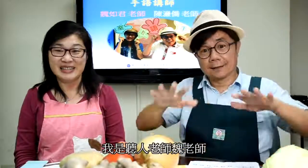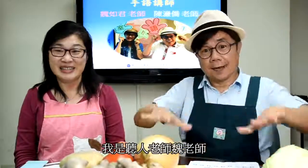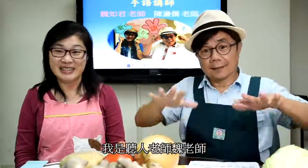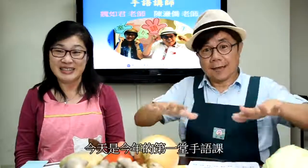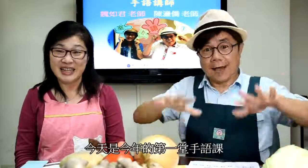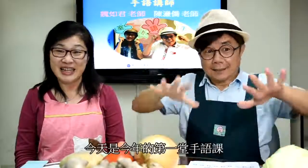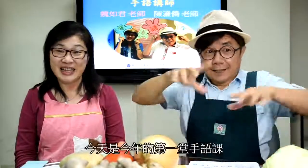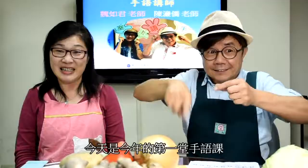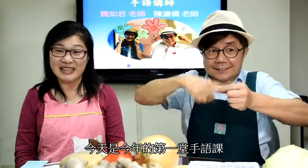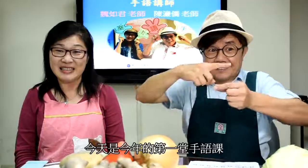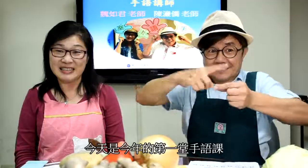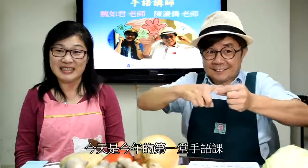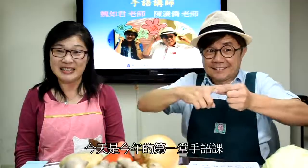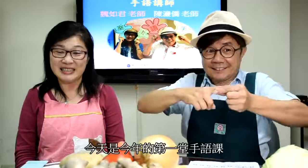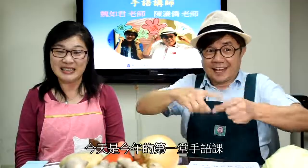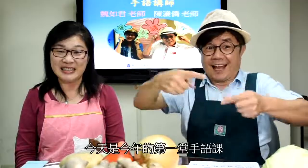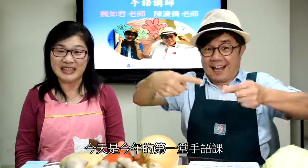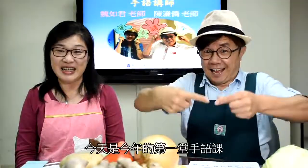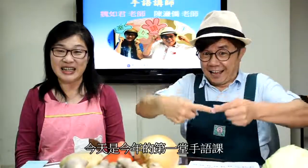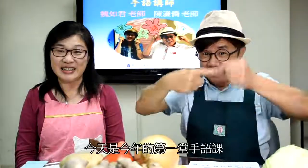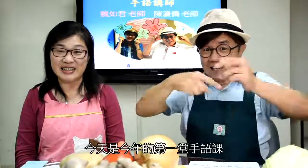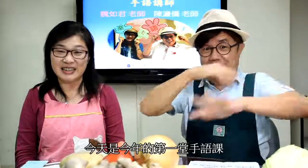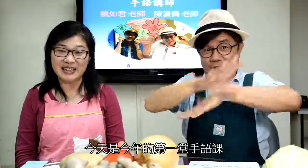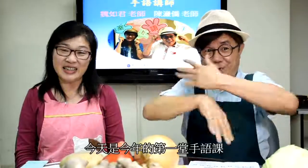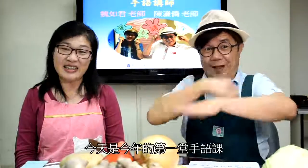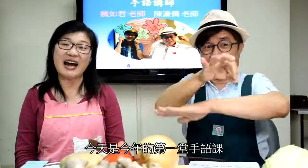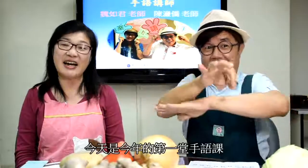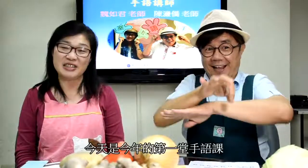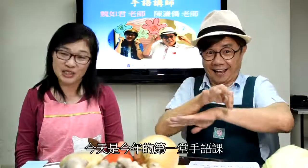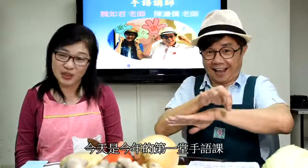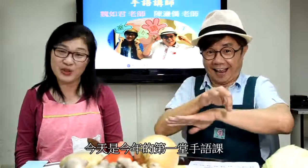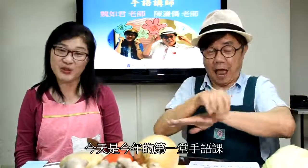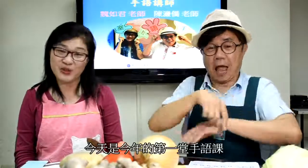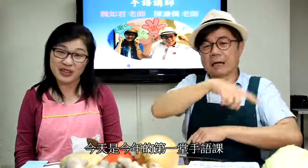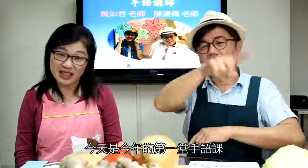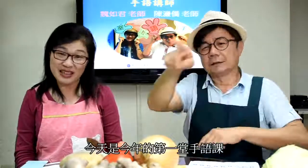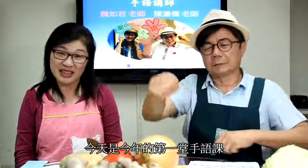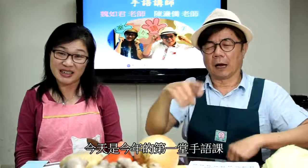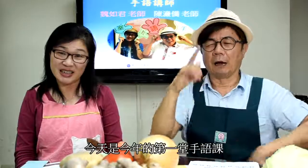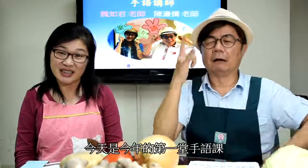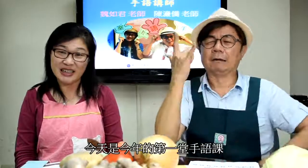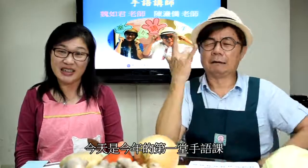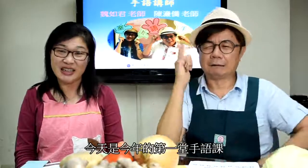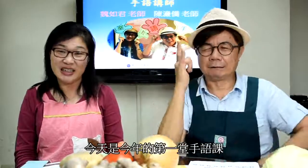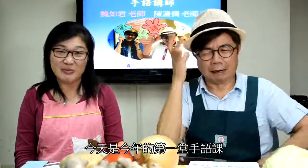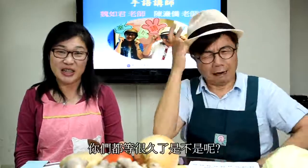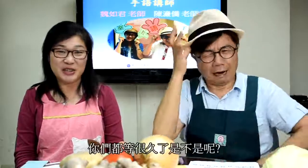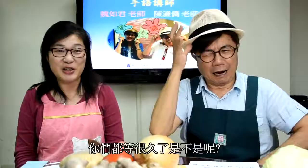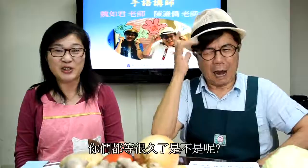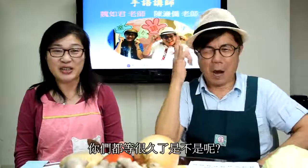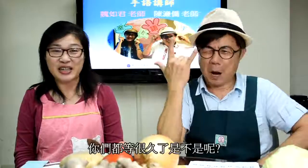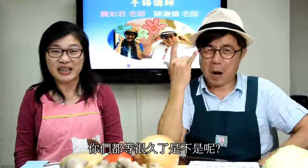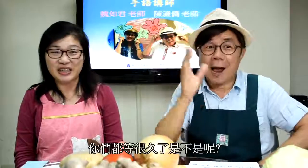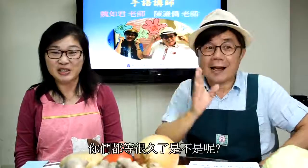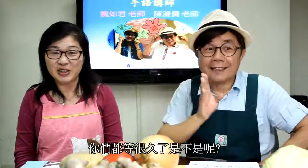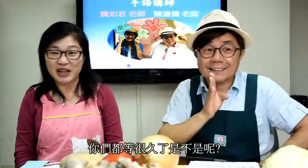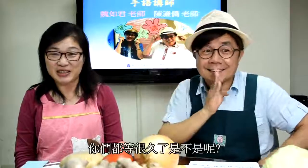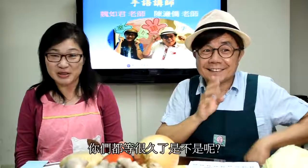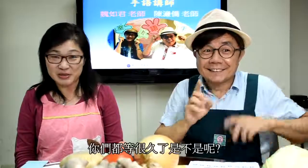今天是今年的第一堂手语课，你们都等很久了，是不是